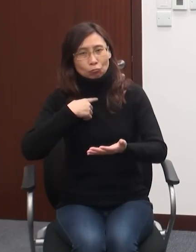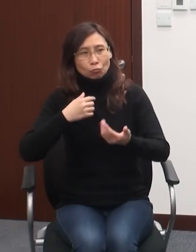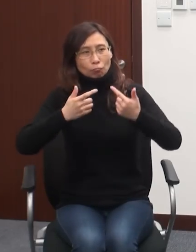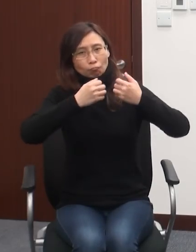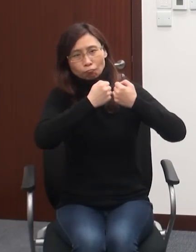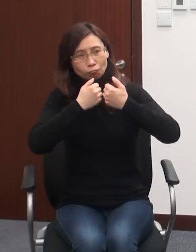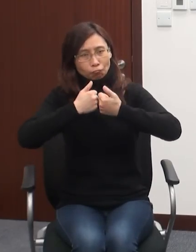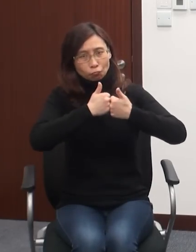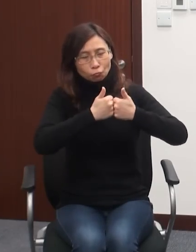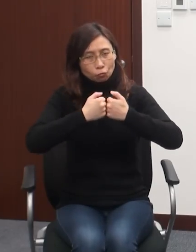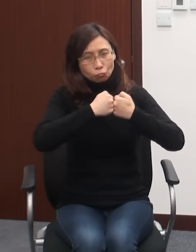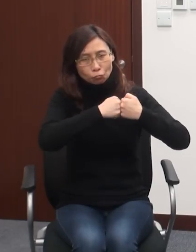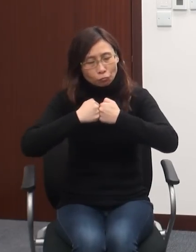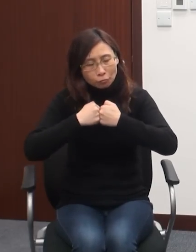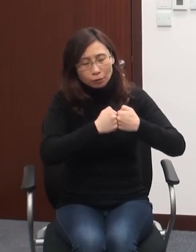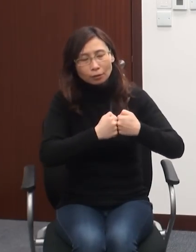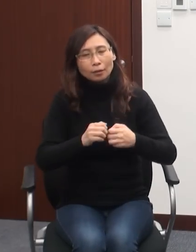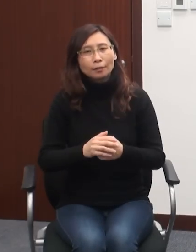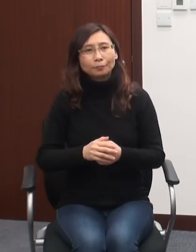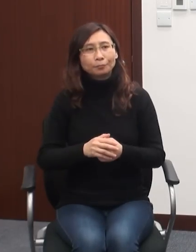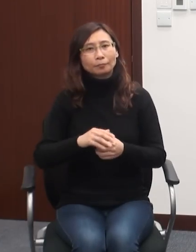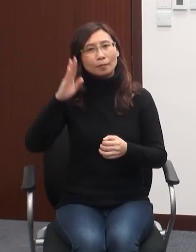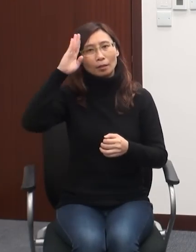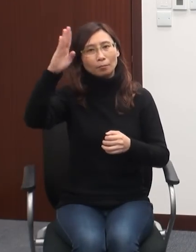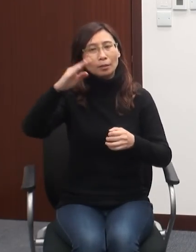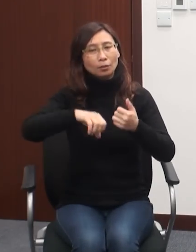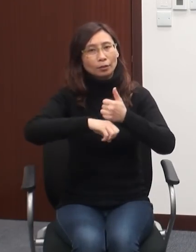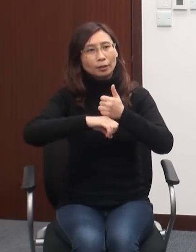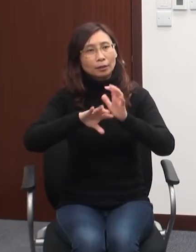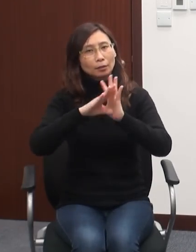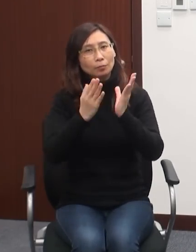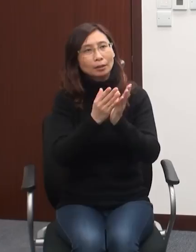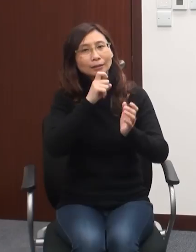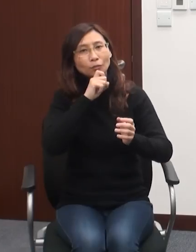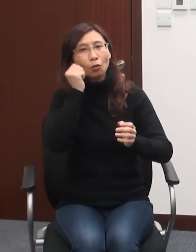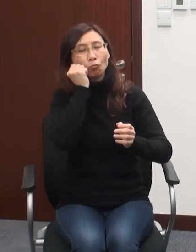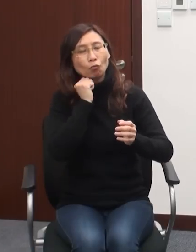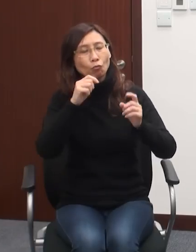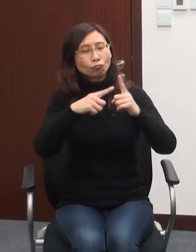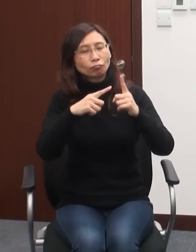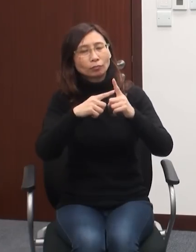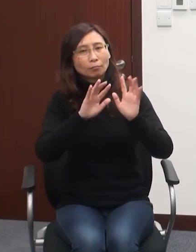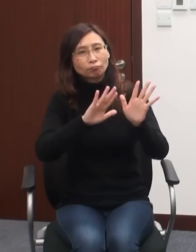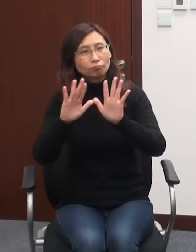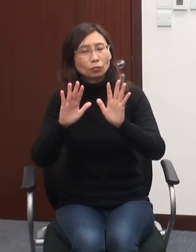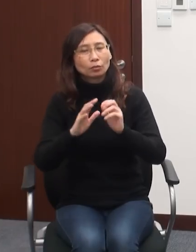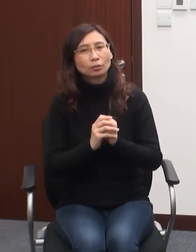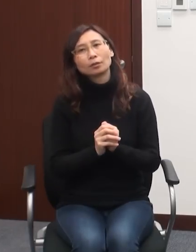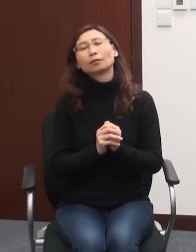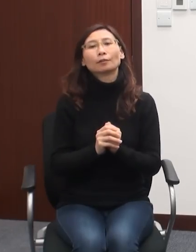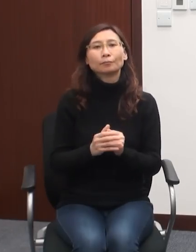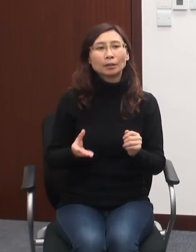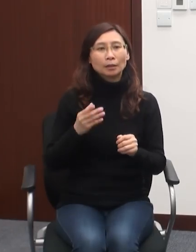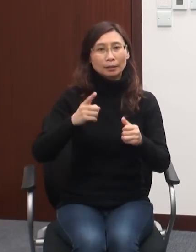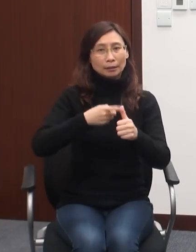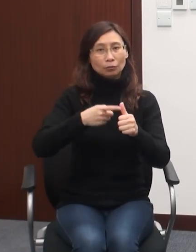咁就咁如果未來基金，我上舊年佢搞咗一個老人家未來基金㗎啦，係咪？就係即係先撥